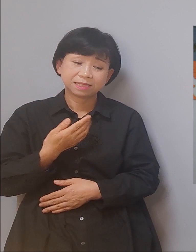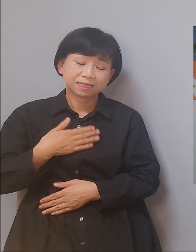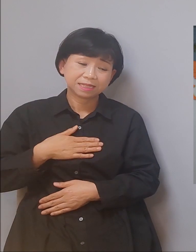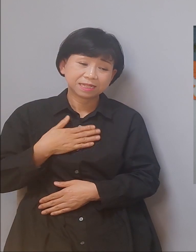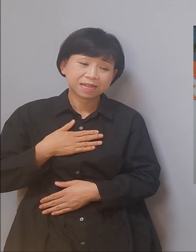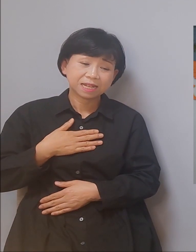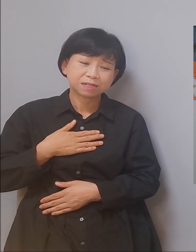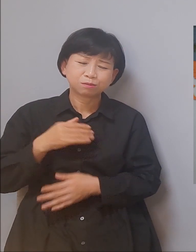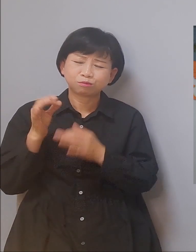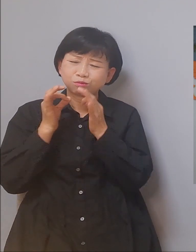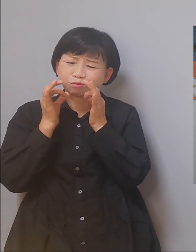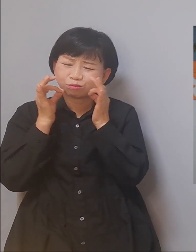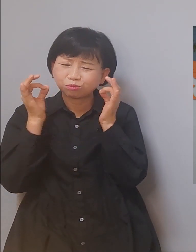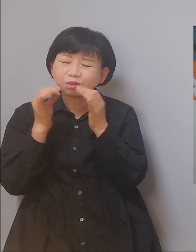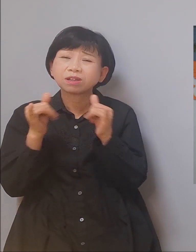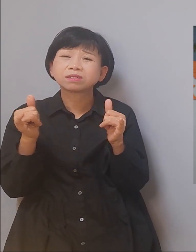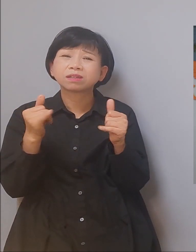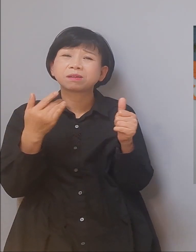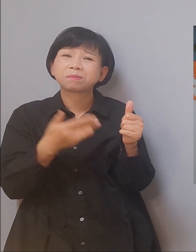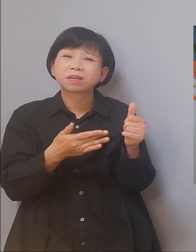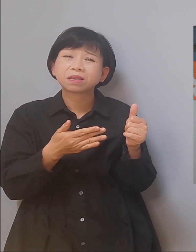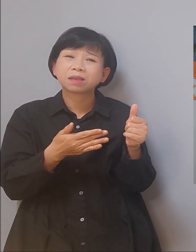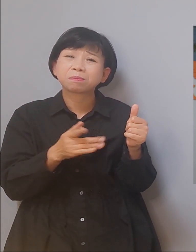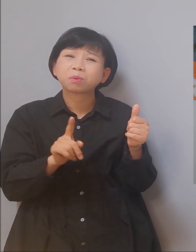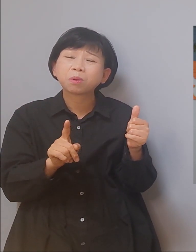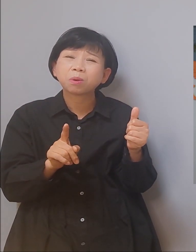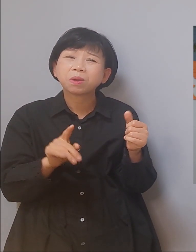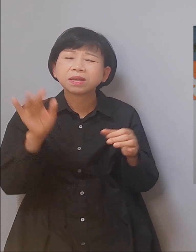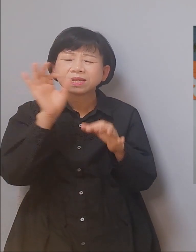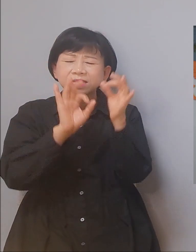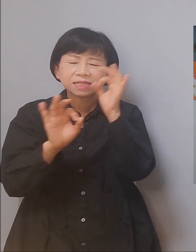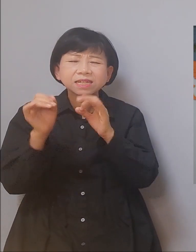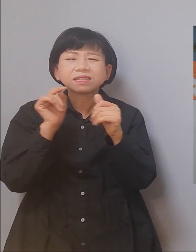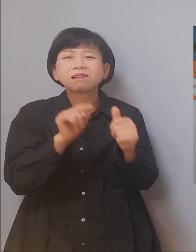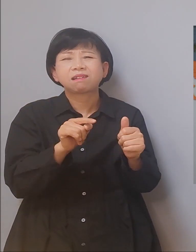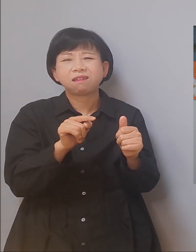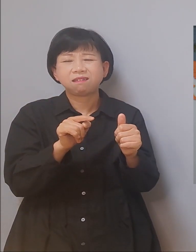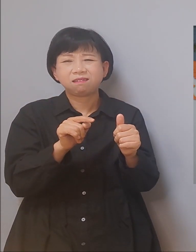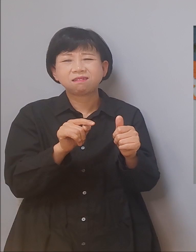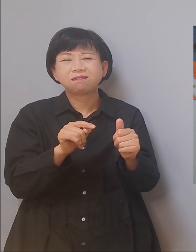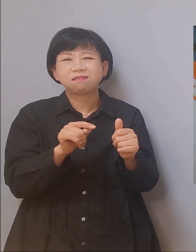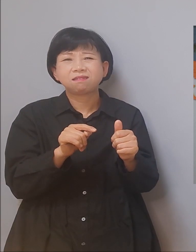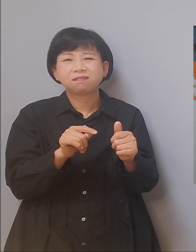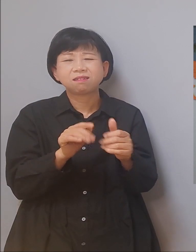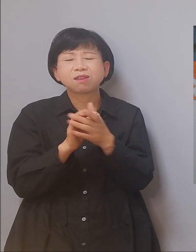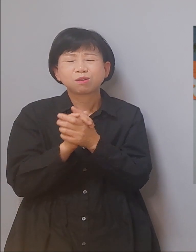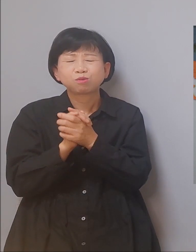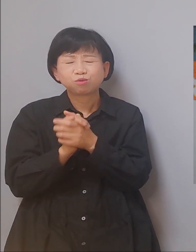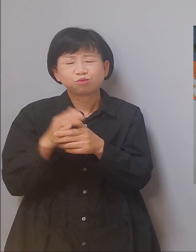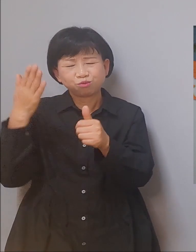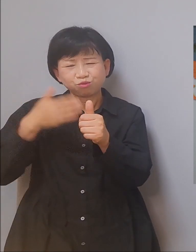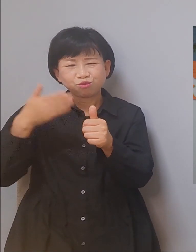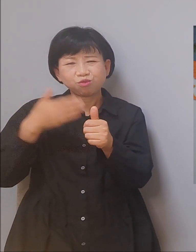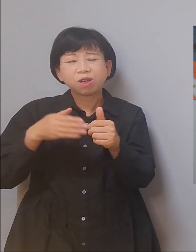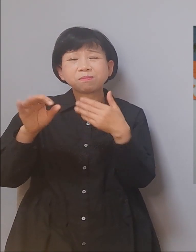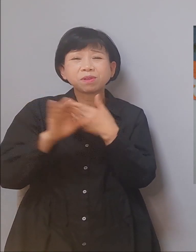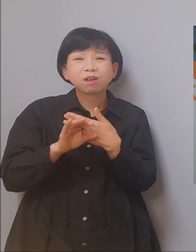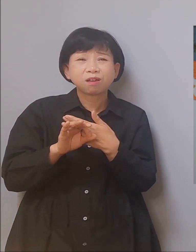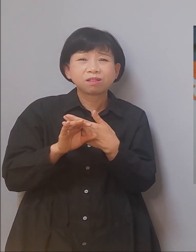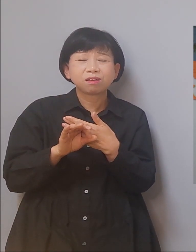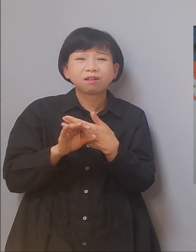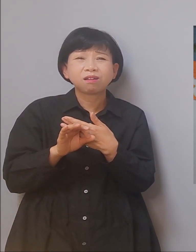하는 자들에게 찾으라. 그러면 찾을 거다 말씀합니다. 구하라. 그리하면 구할